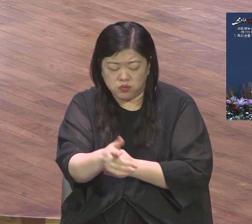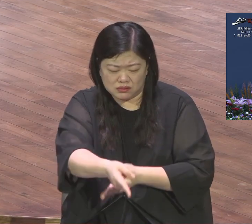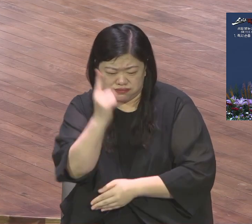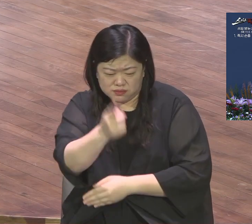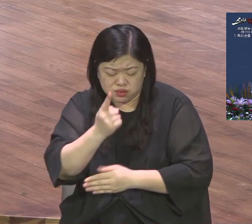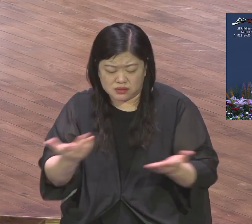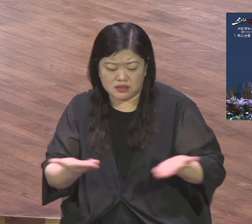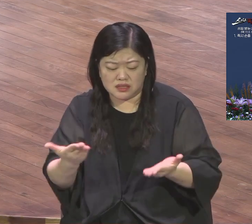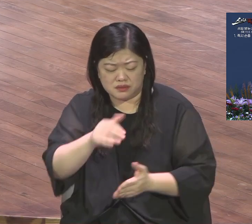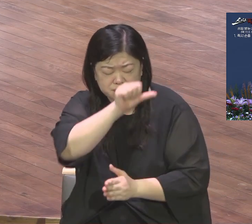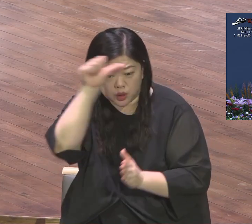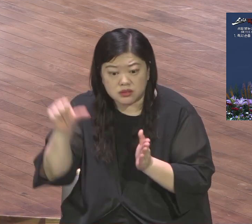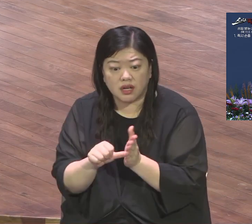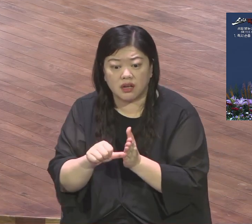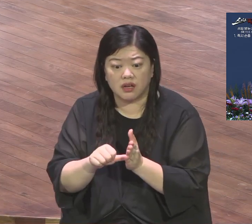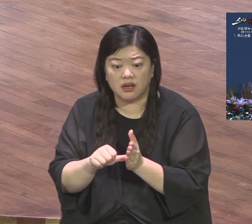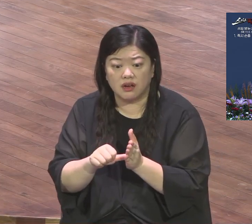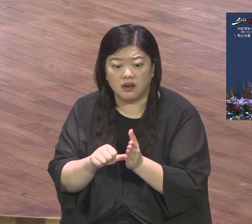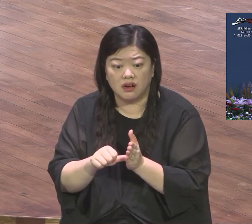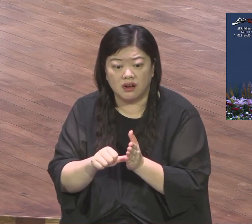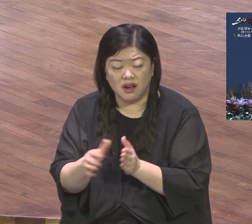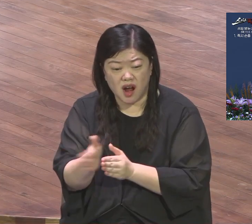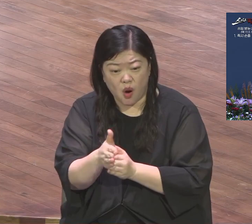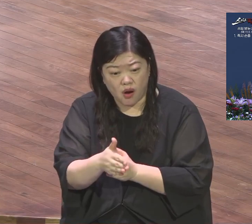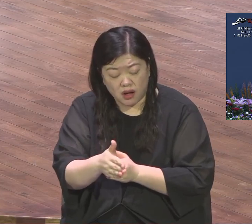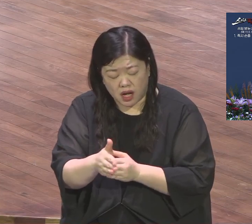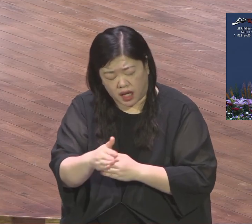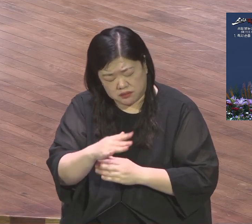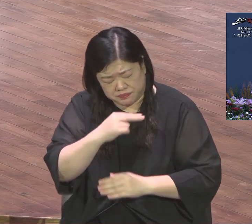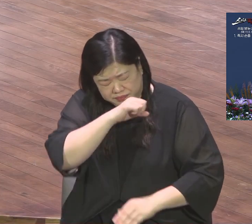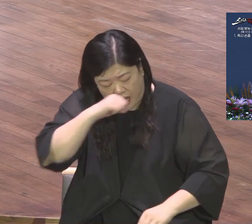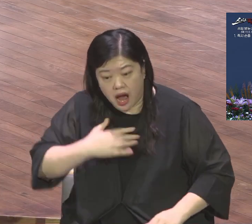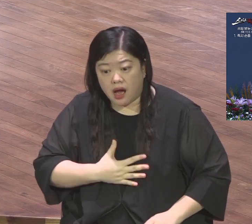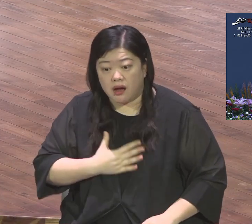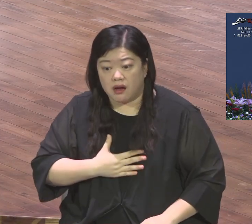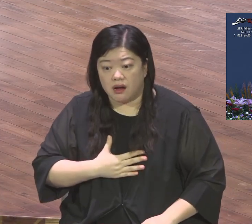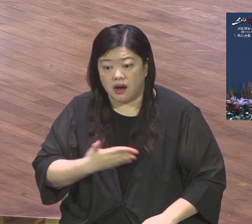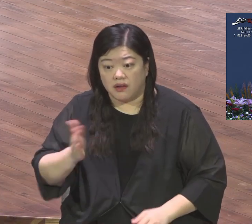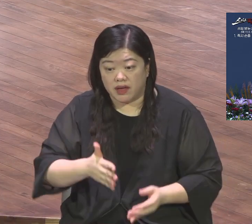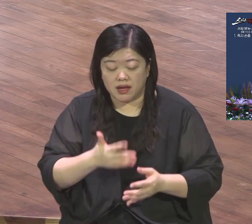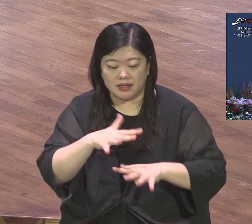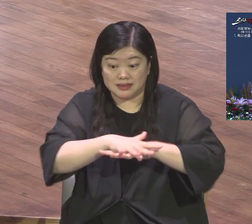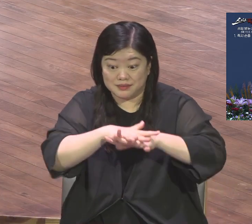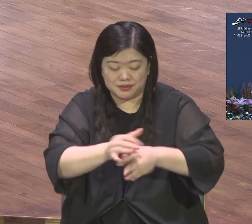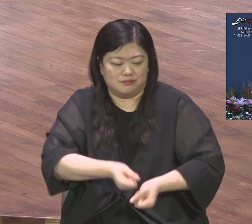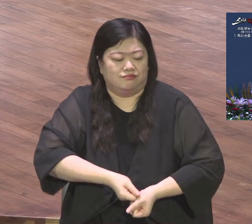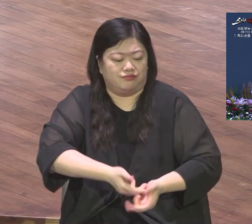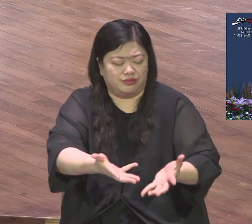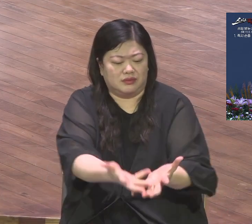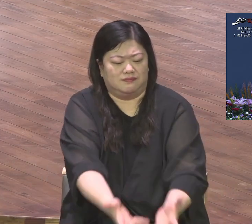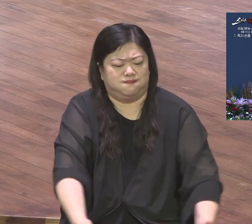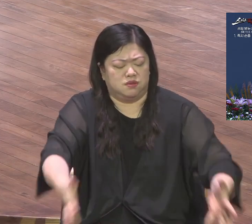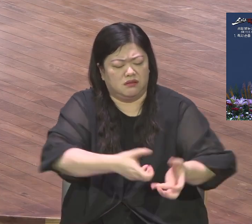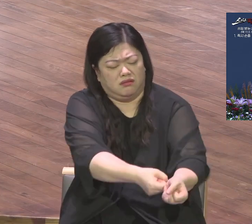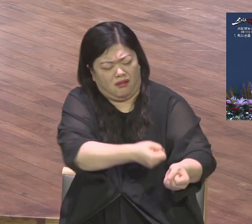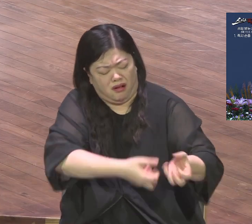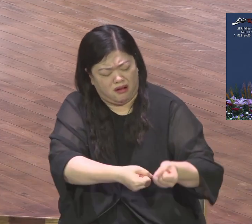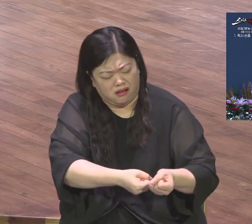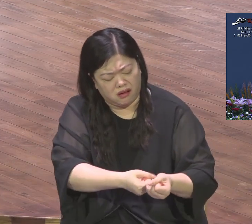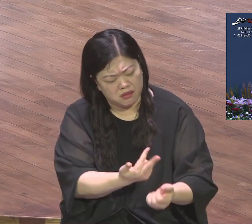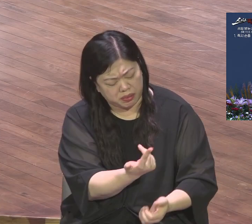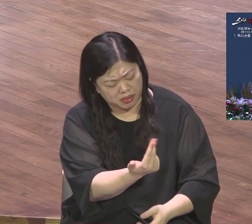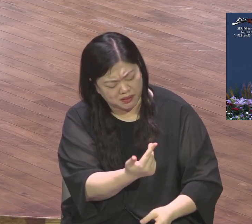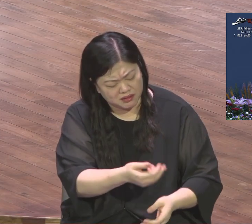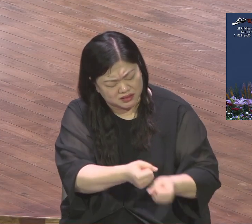그 현장에 밤새 고기 못 잡았어. 그럼 지나가는 청년이 처음